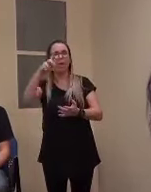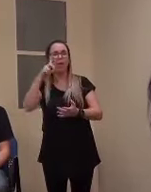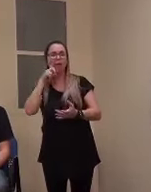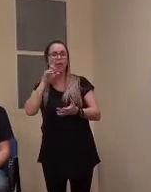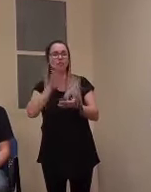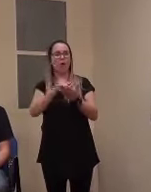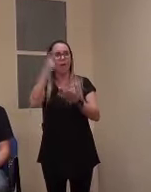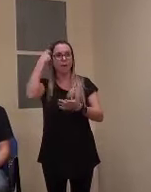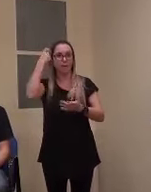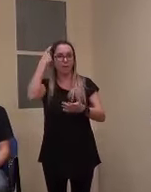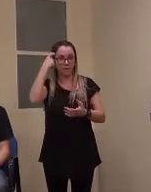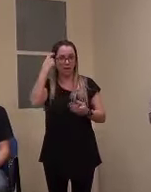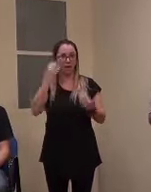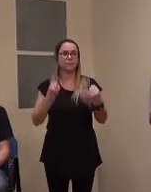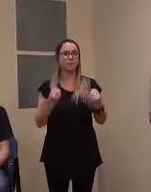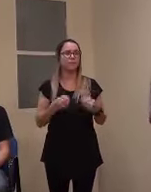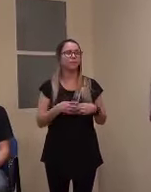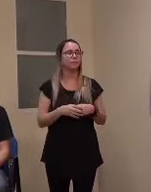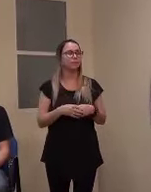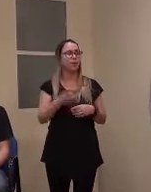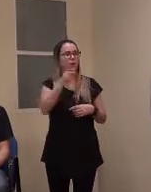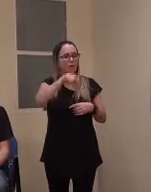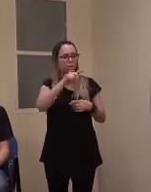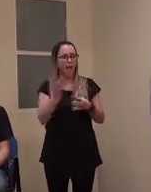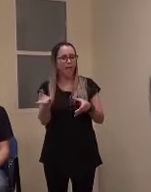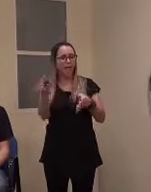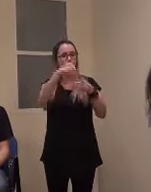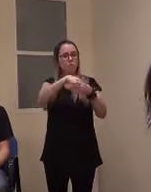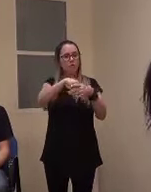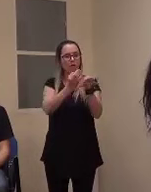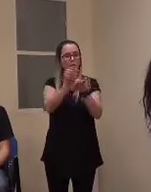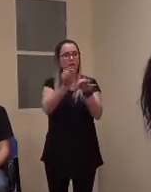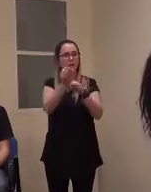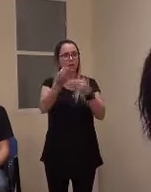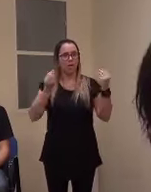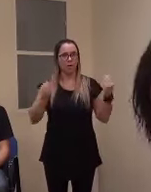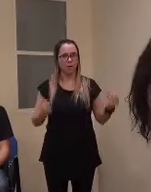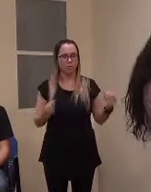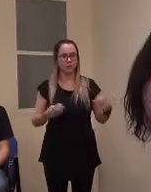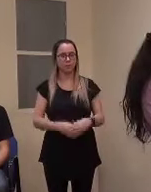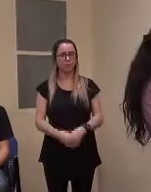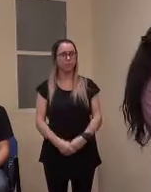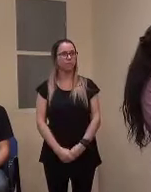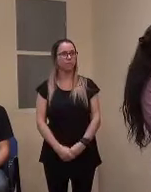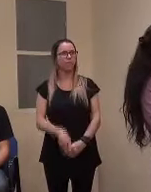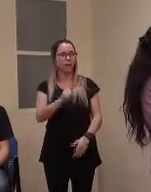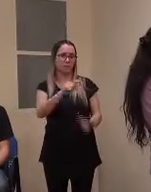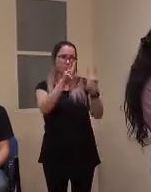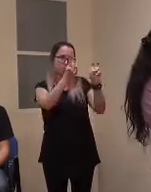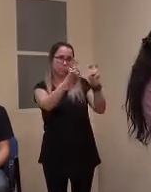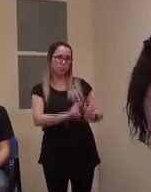para la inclusión educativa se plantean temas